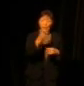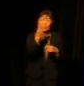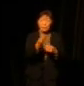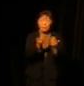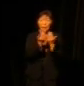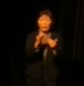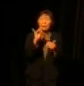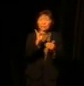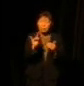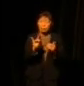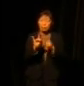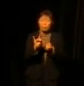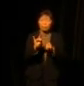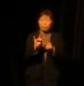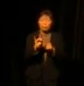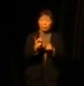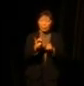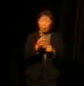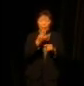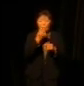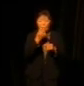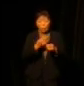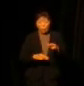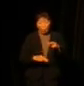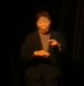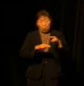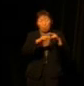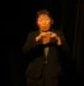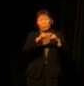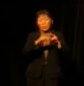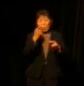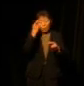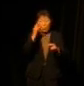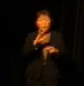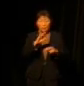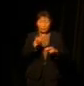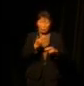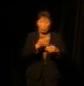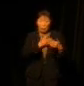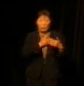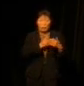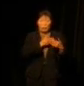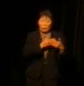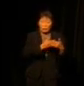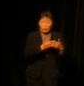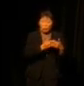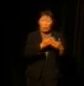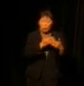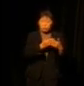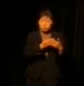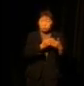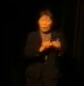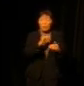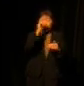張のね、疲れてどっと力が抜けるのではないかとか、あとは緊張がね、切れて突拍子もない言